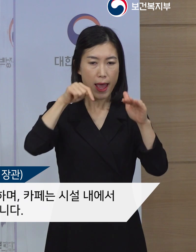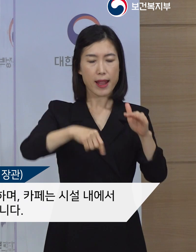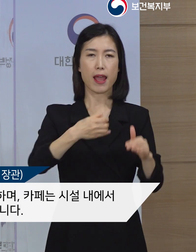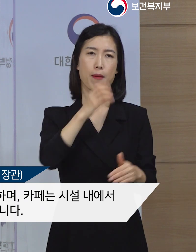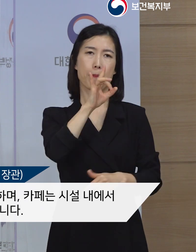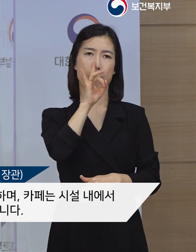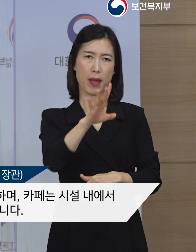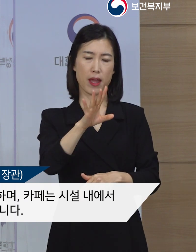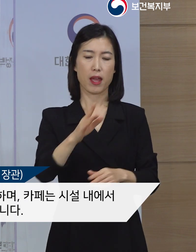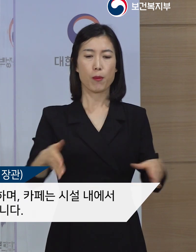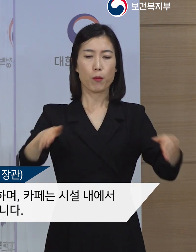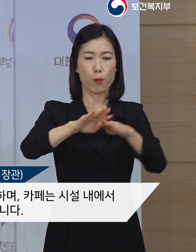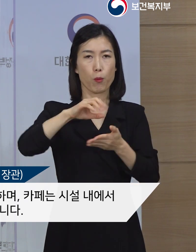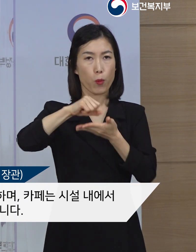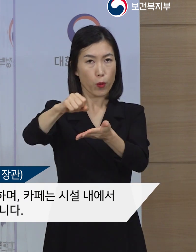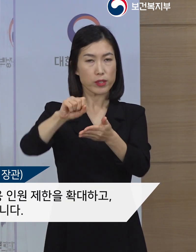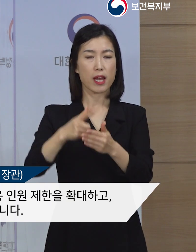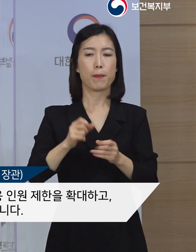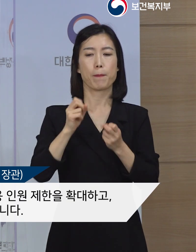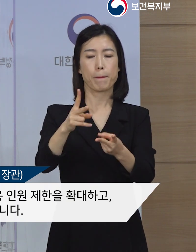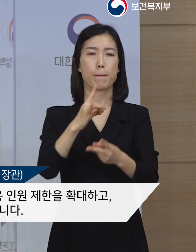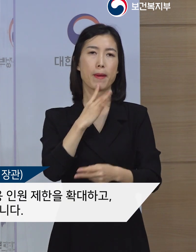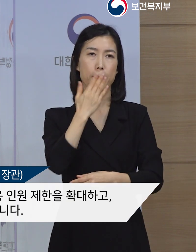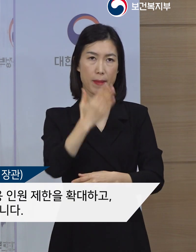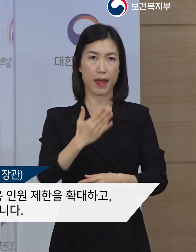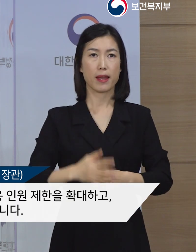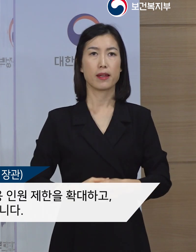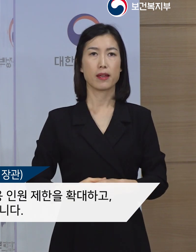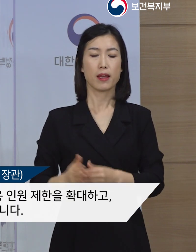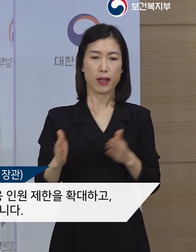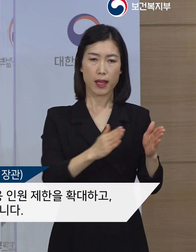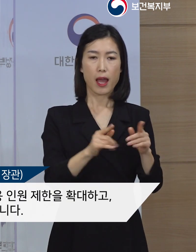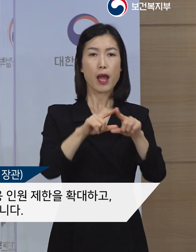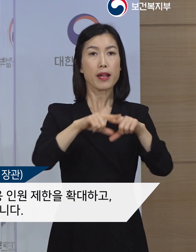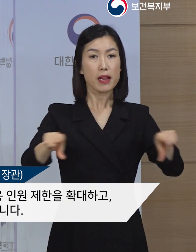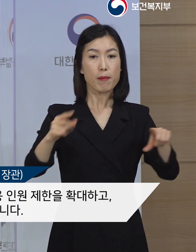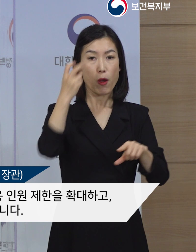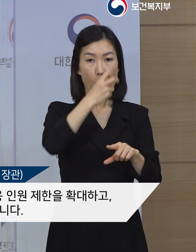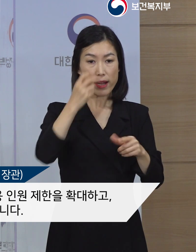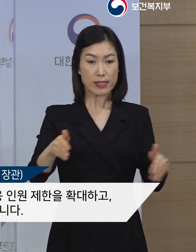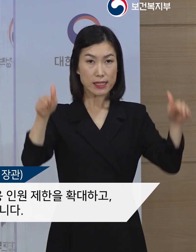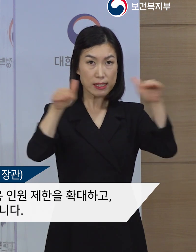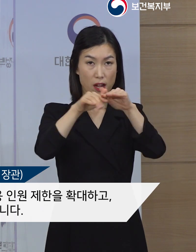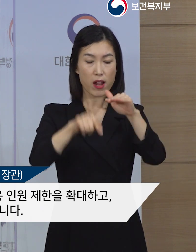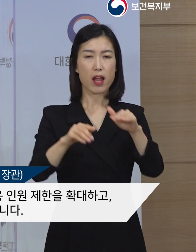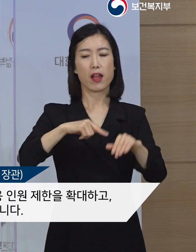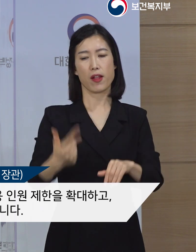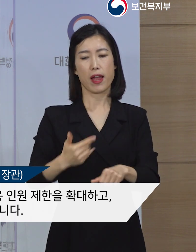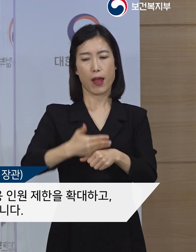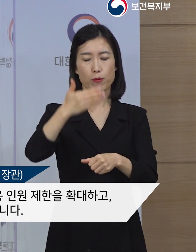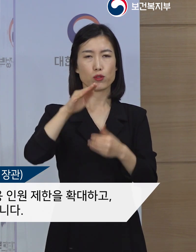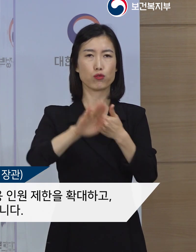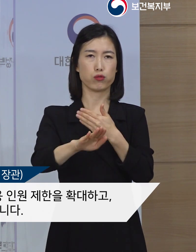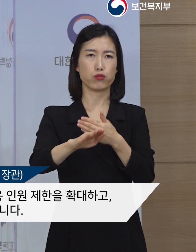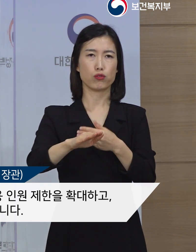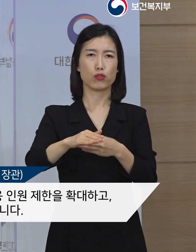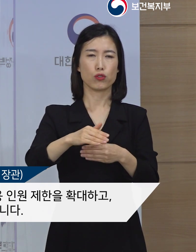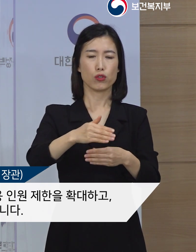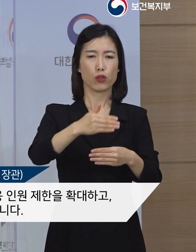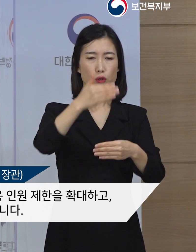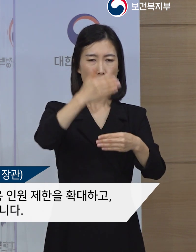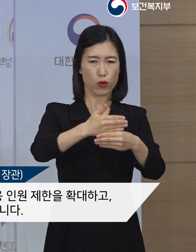포장이나 배달만 가능합니다. 일반 관리시설은 9시 이후 영업 제한이나 이용 인원